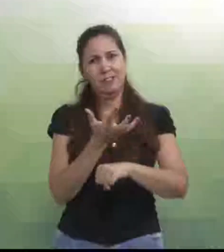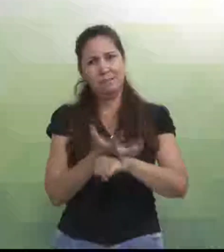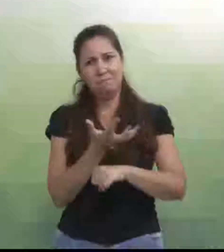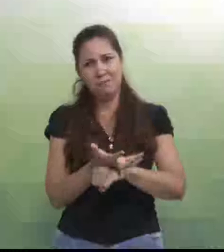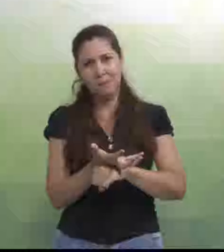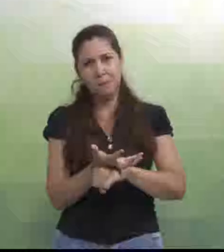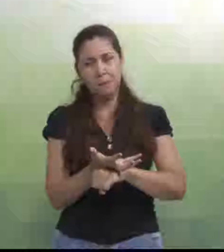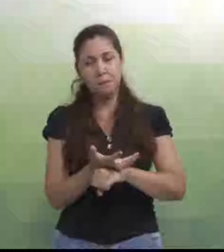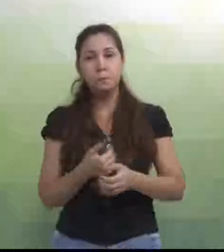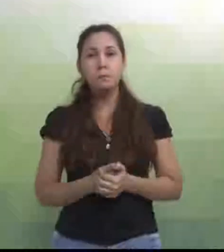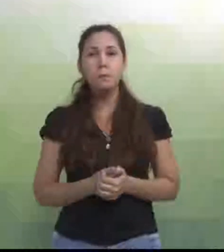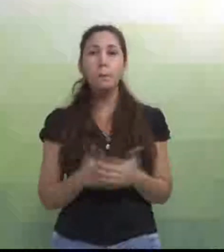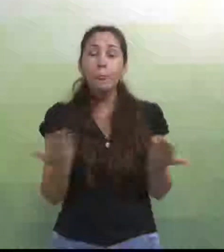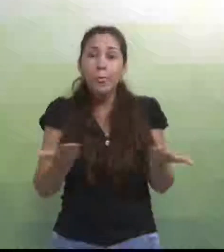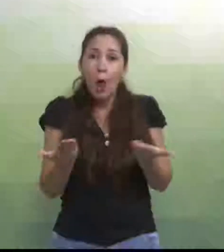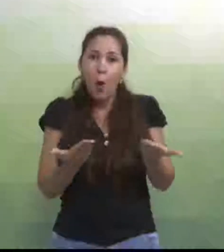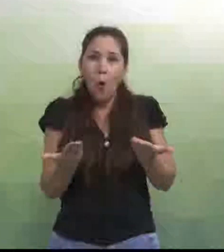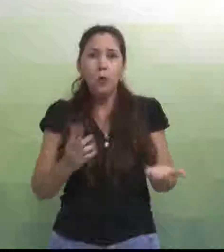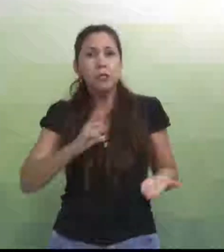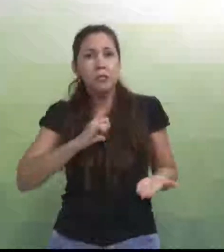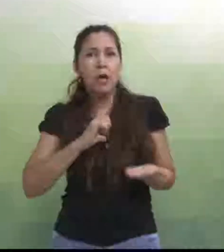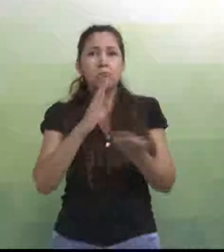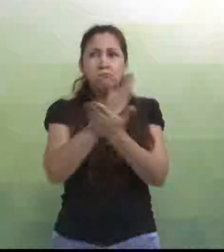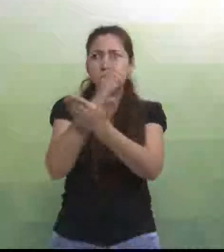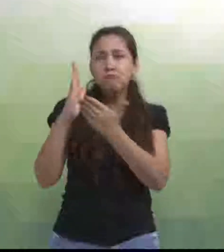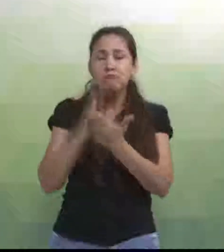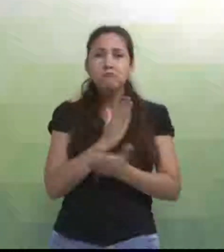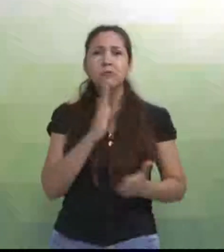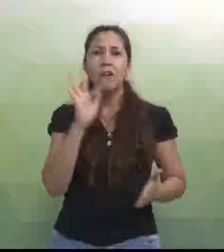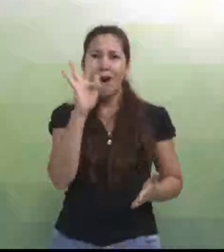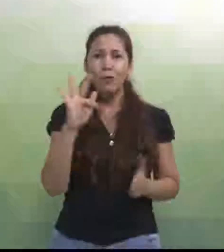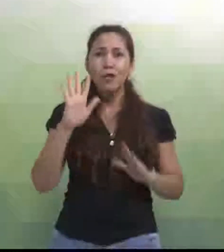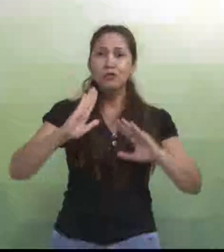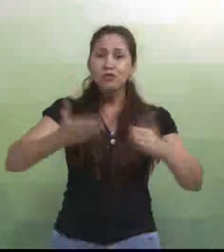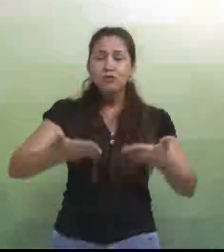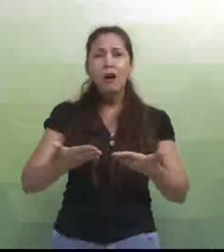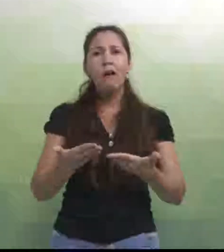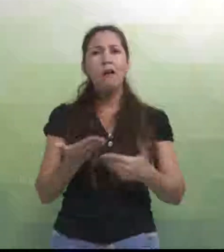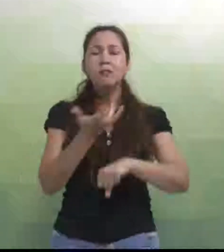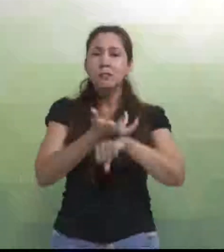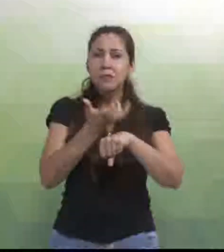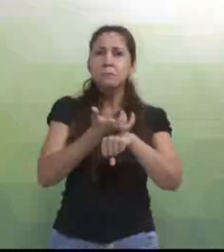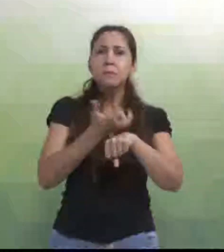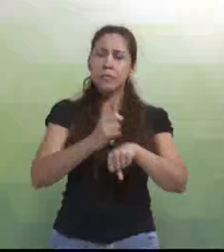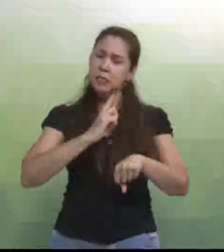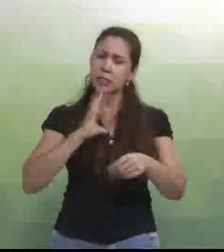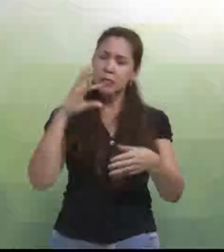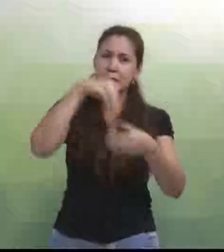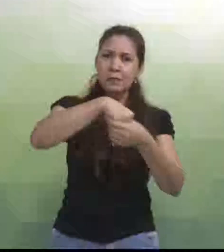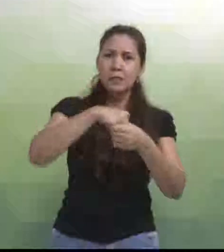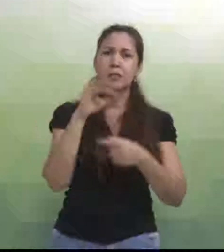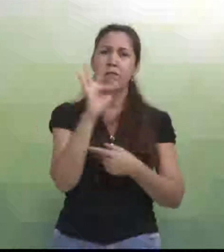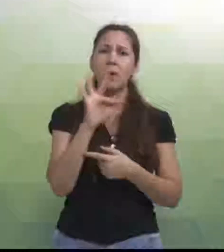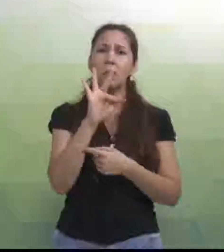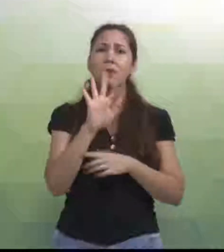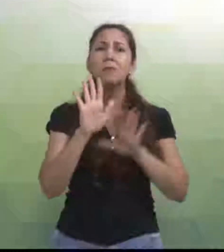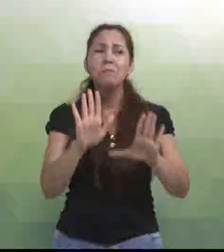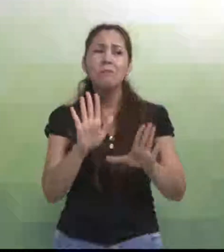Hoje temos algumas faculdades que já ministram a disciplina de Libras. Porém, percebe-se que